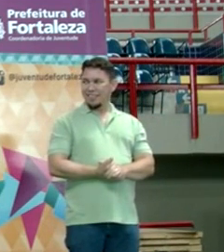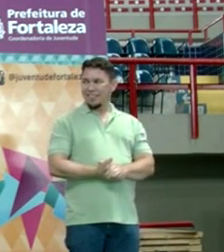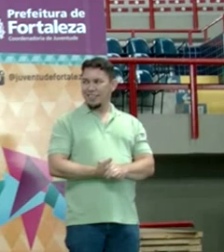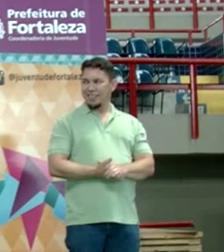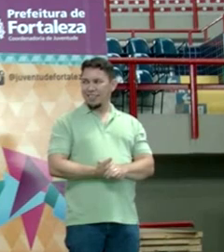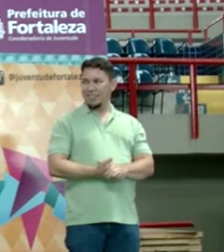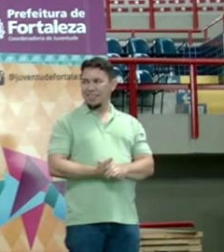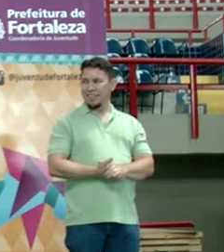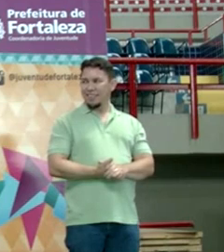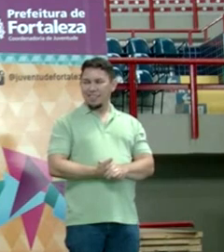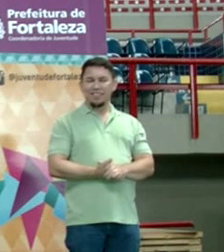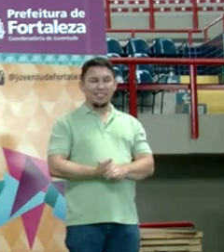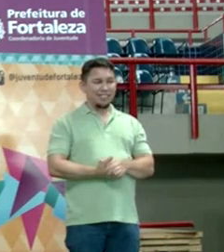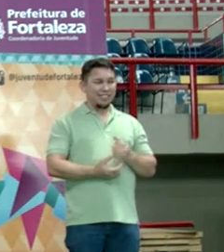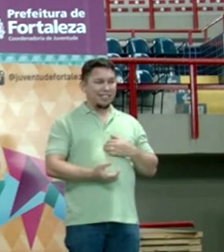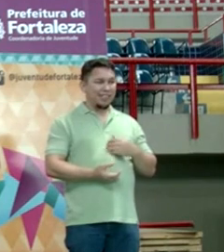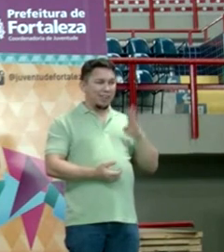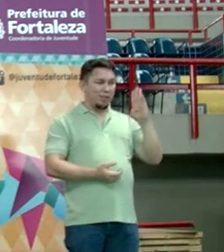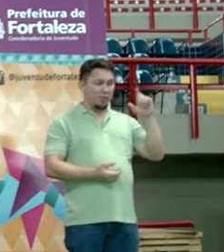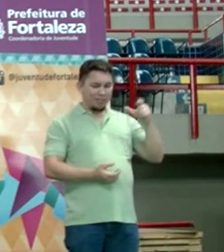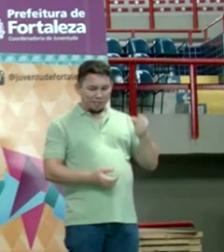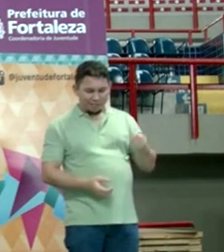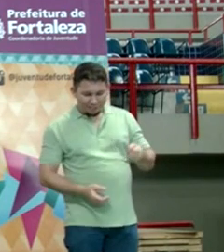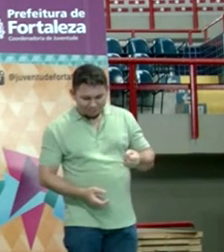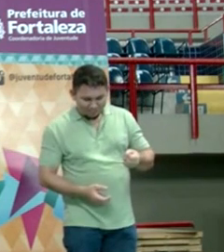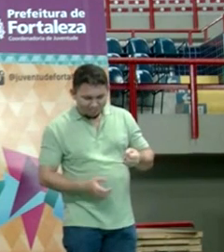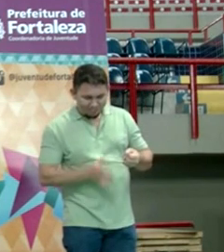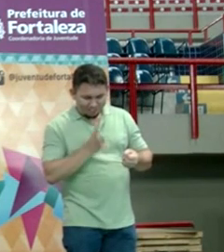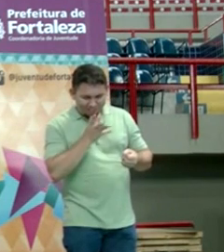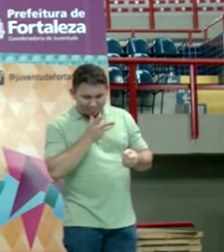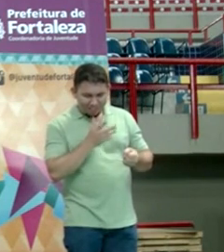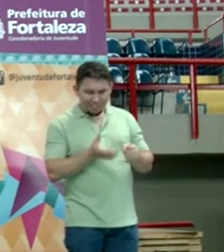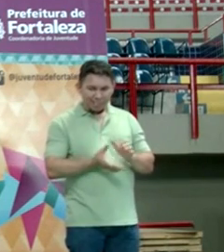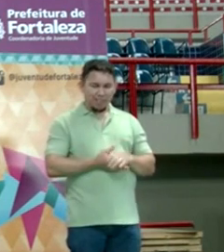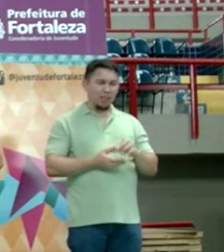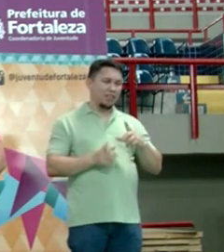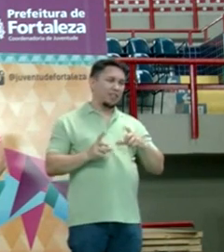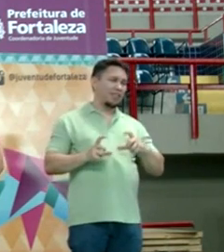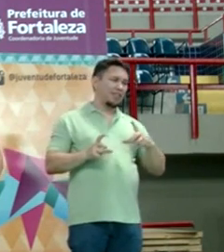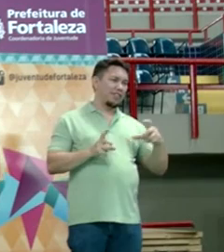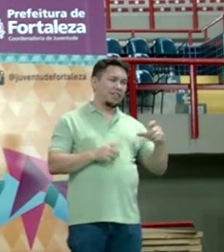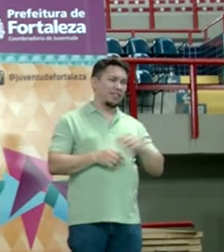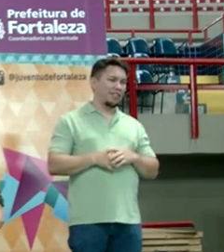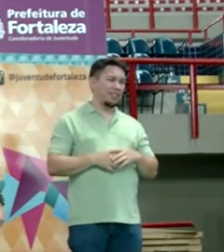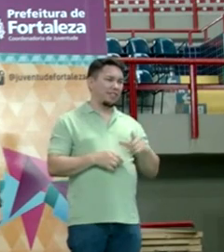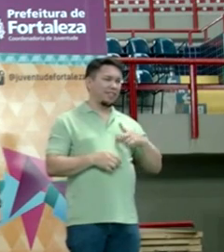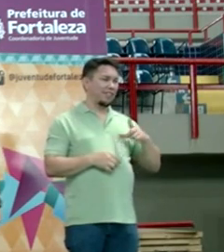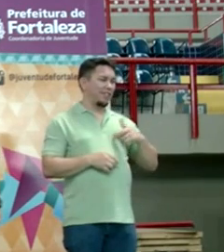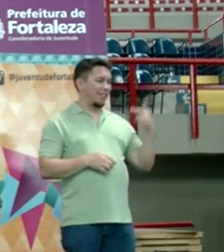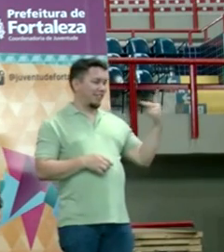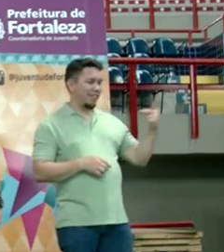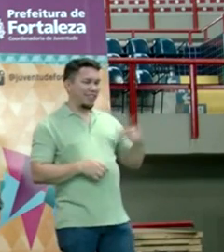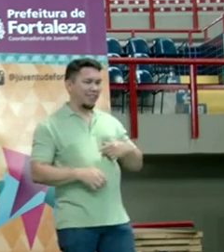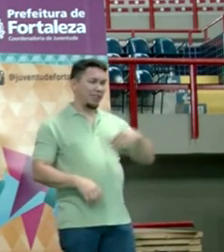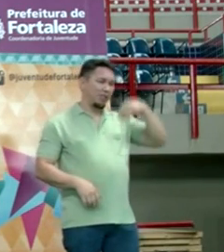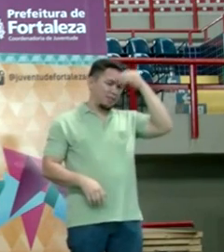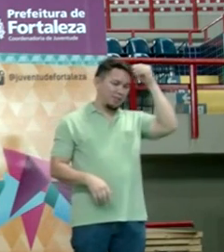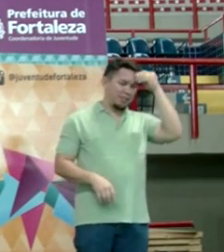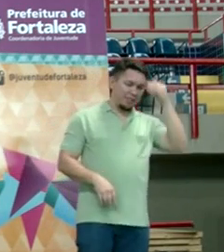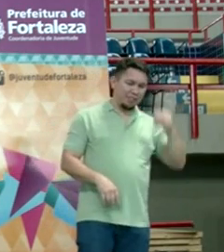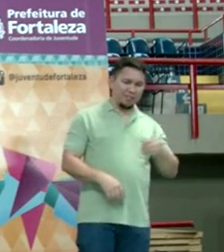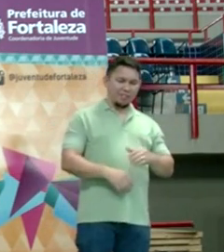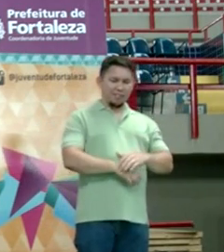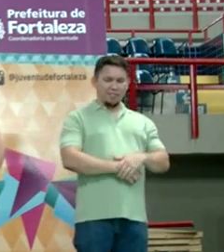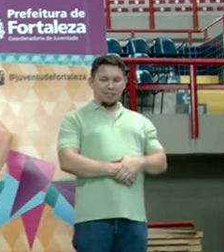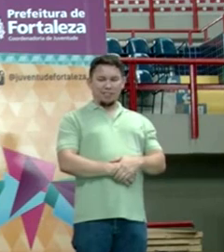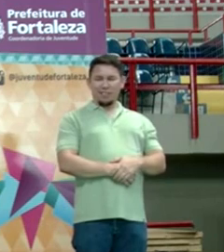bolo, quase morrendo. Ou então, tem que tirar as fotos, os padrinhos tudo engessado, menino